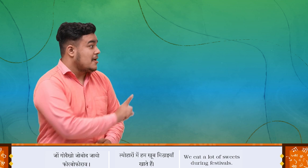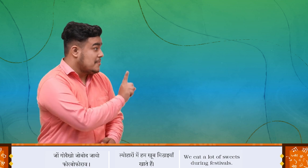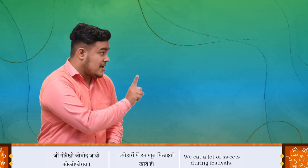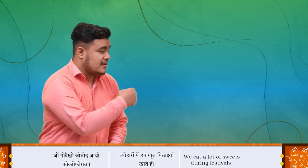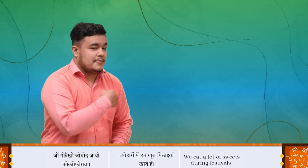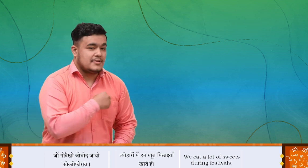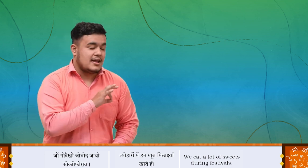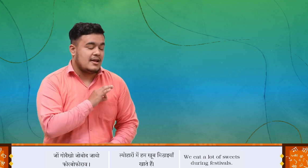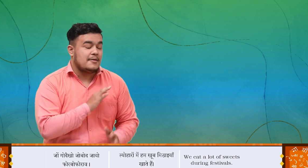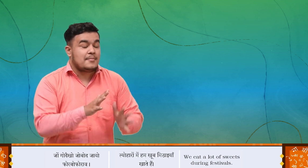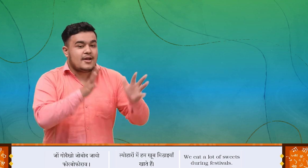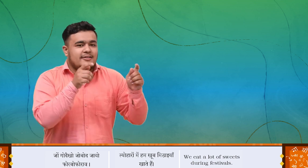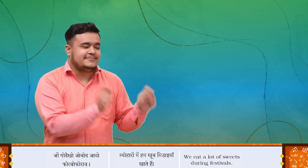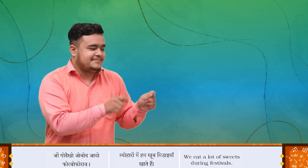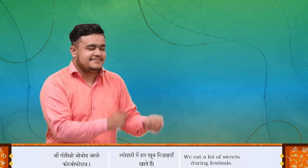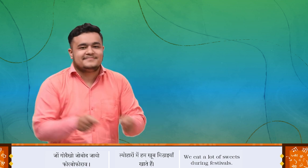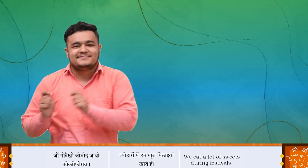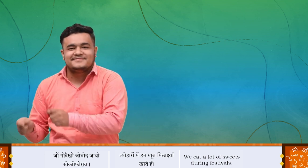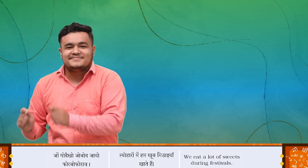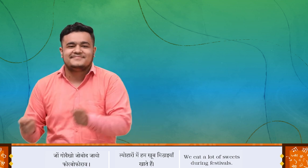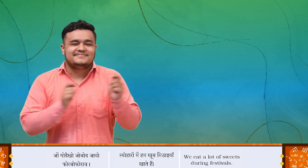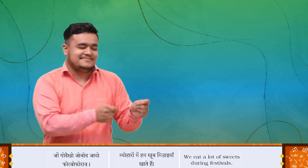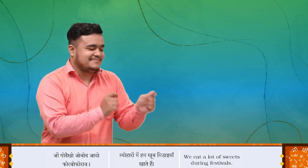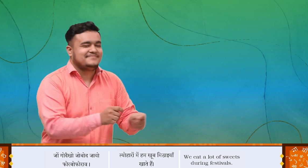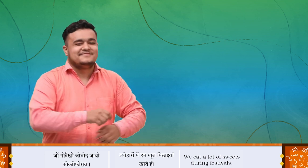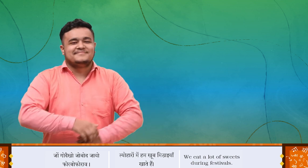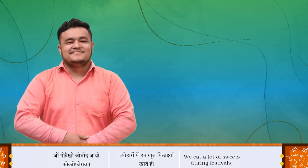जों गोदैखौ जोबोद जायो फोरबोफोराव।